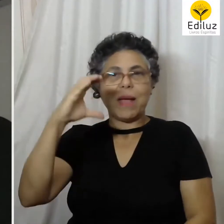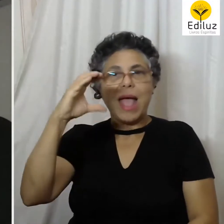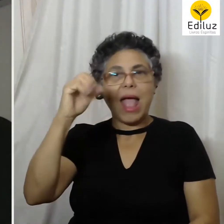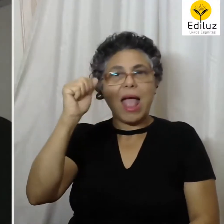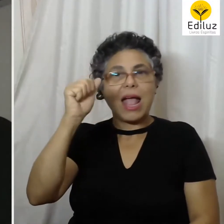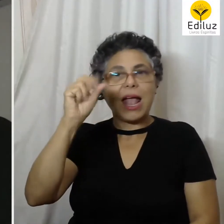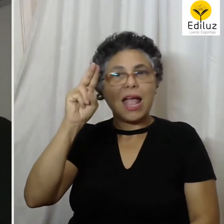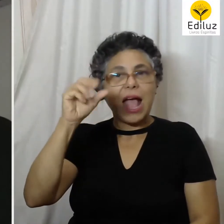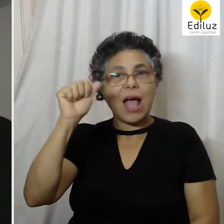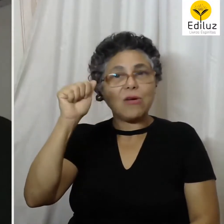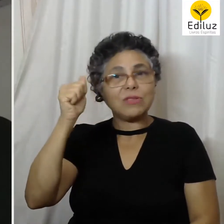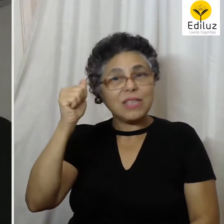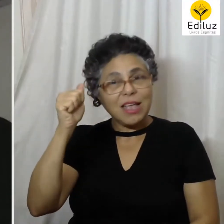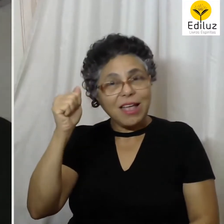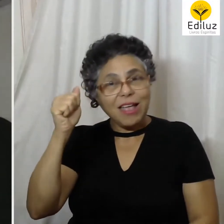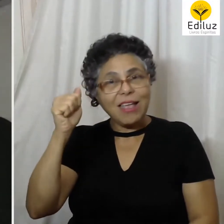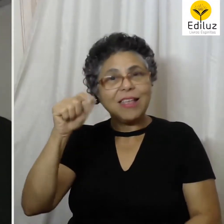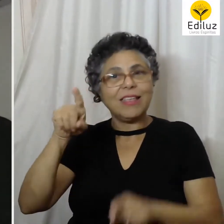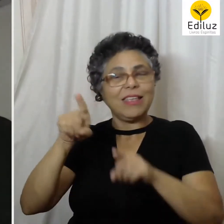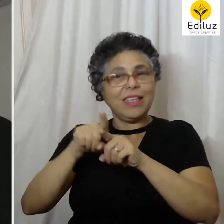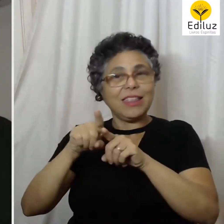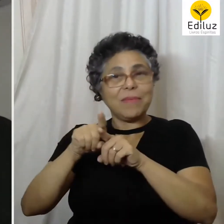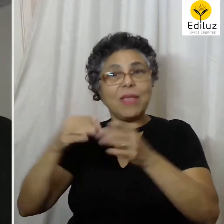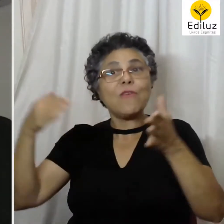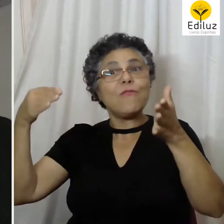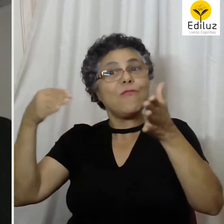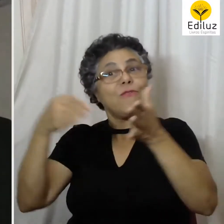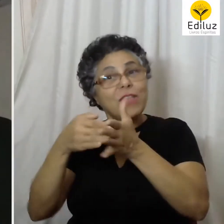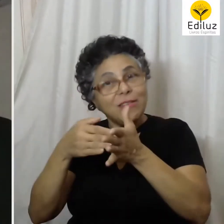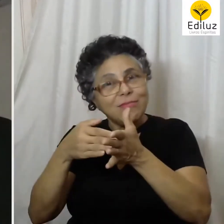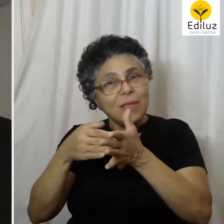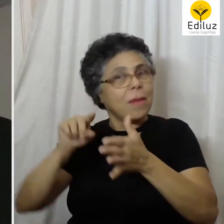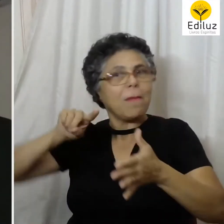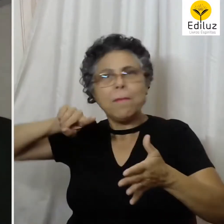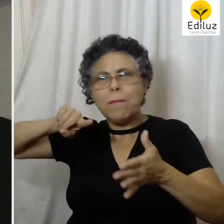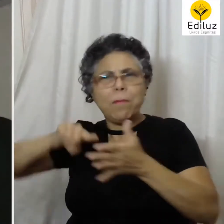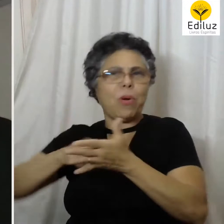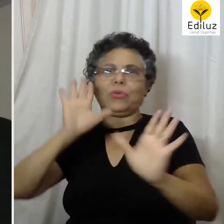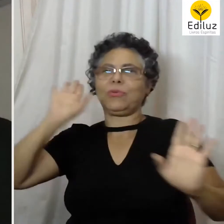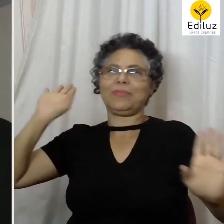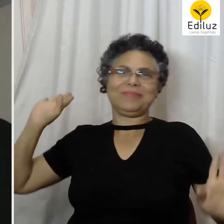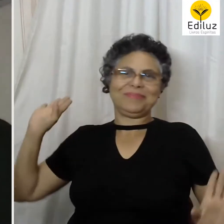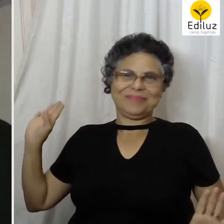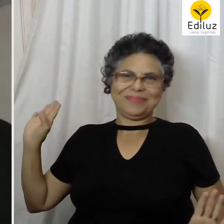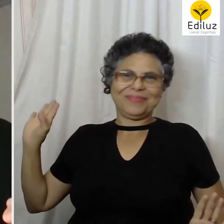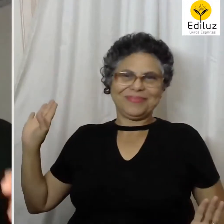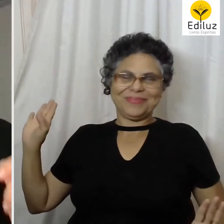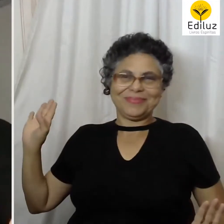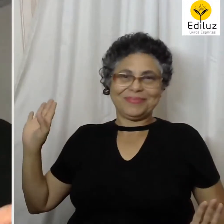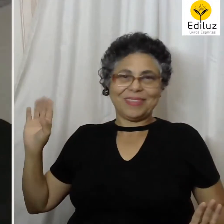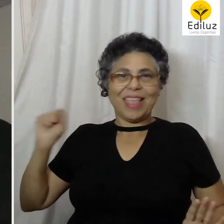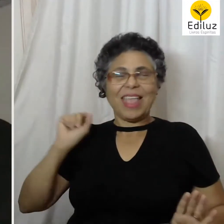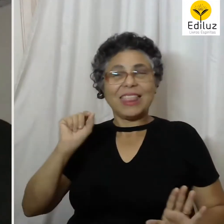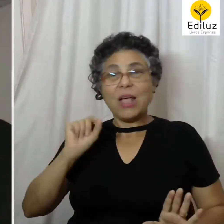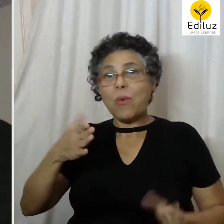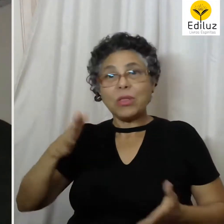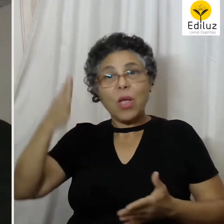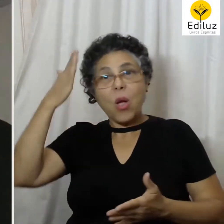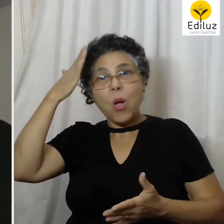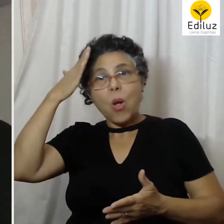uma finalidade. Ponto. A compreensão da relação da causa